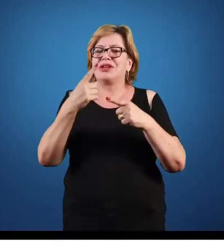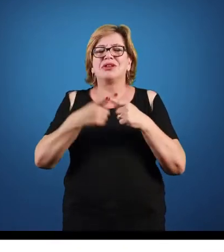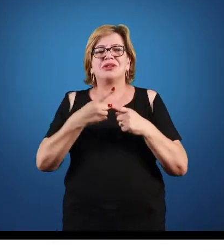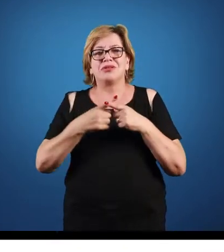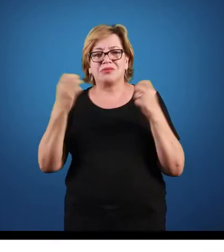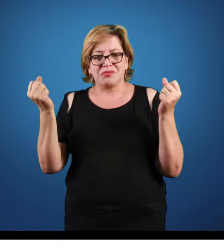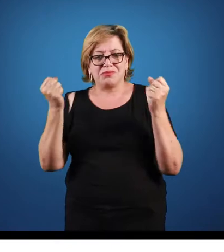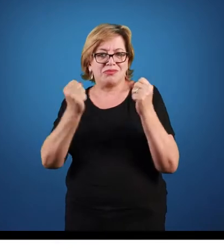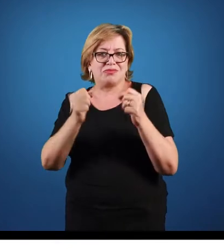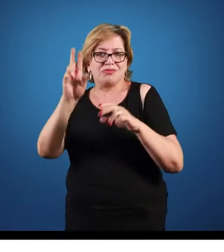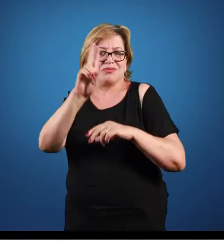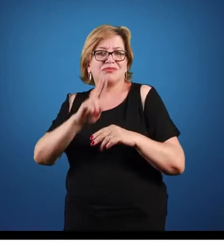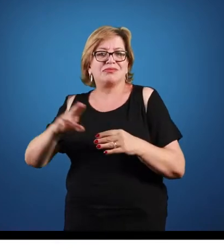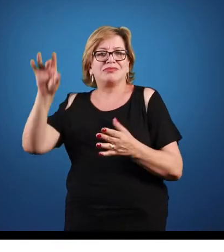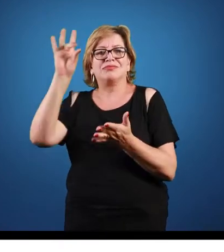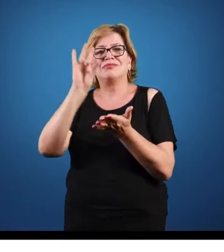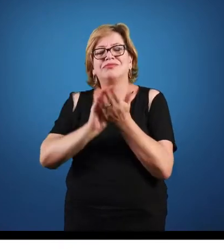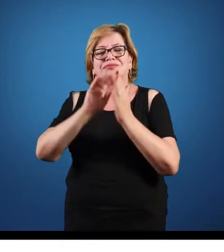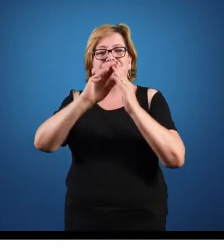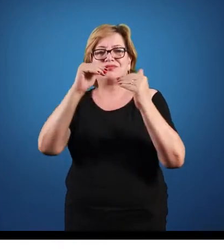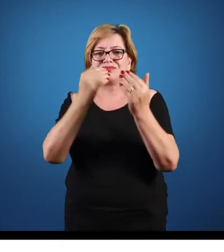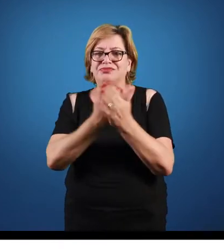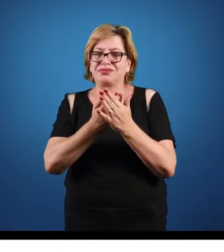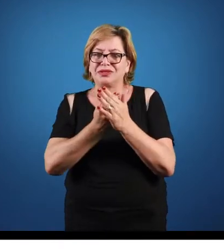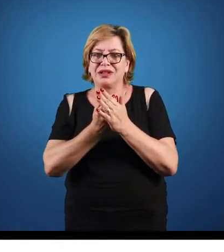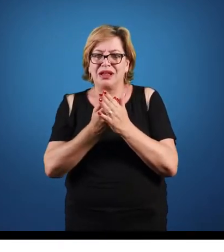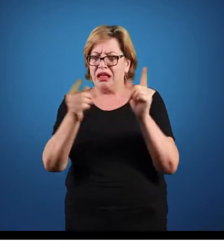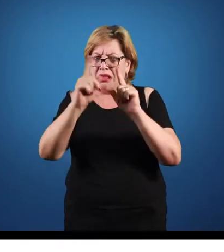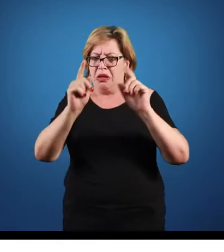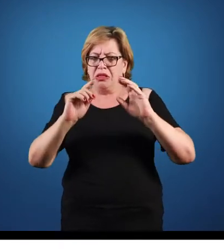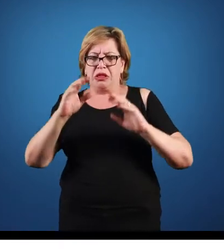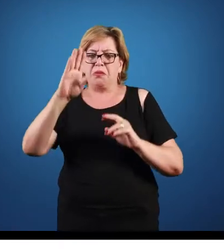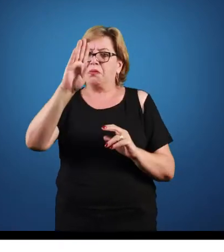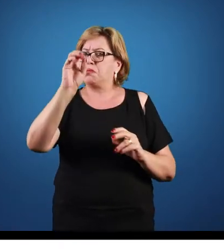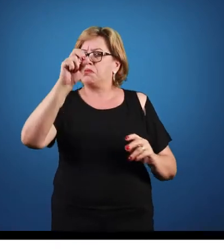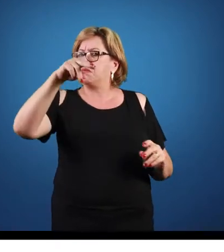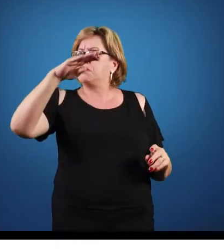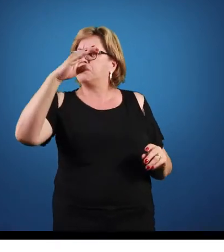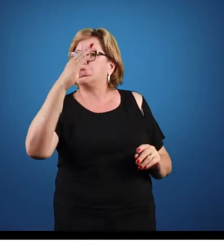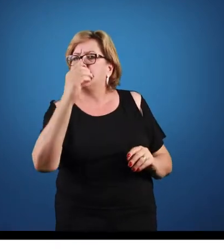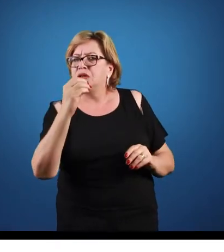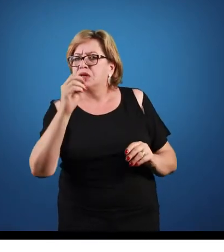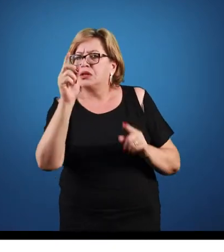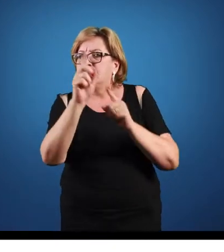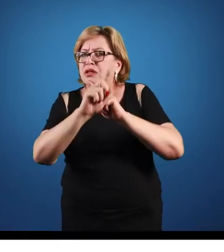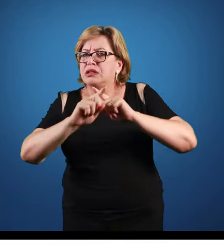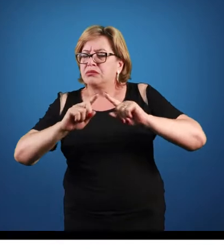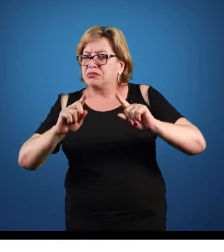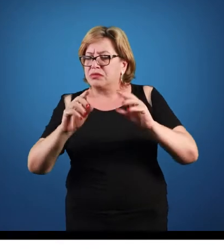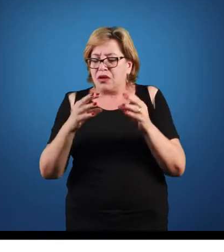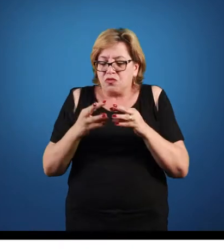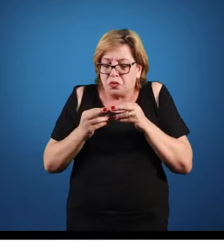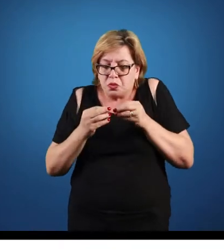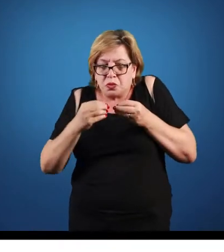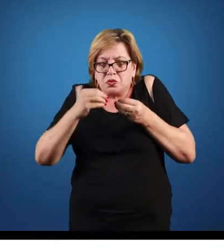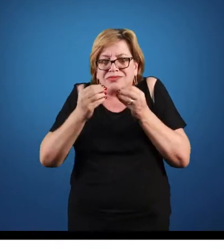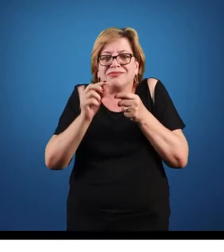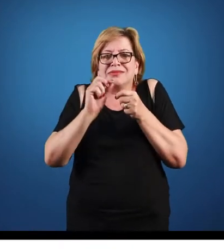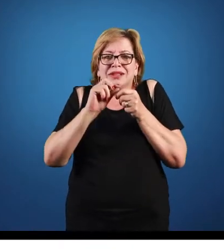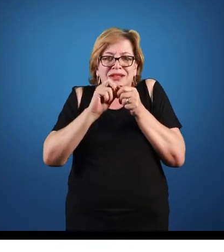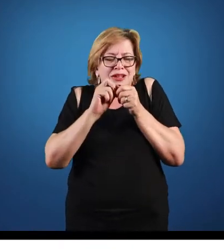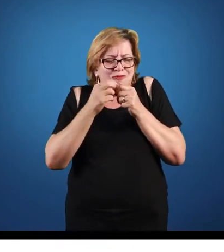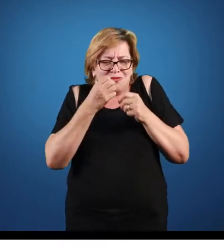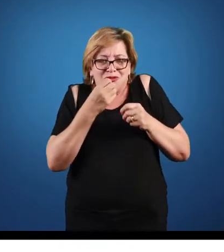para você trabalhar dentro da realidade das escolas hoje né não necessariamente que os bonecos e diversos foram artistas que não têm quiser fazer os bonecos ótimo